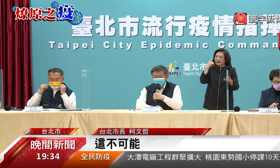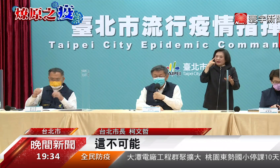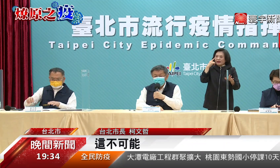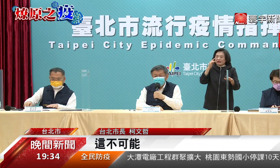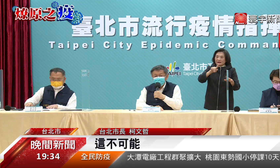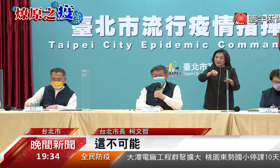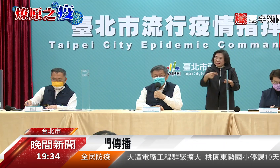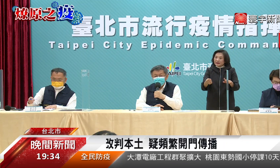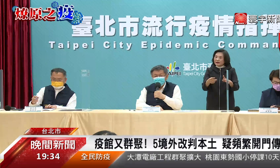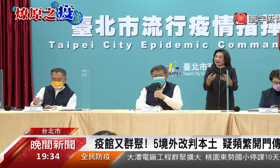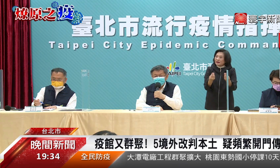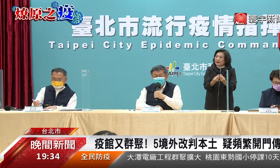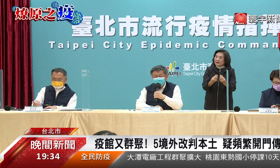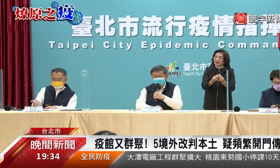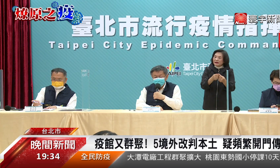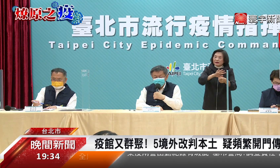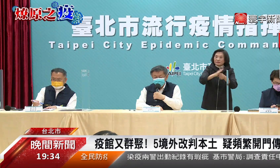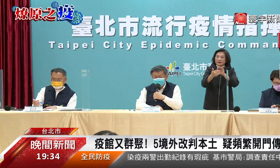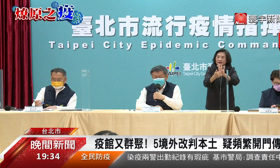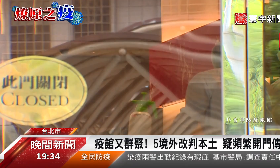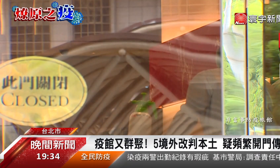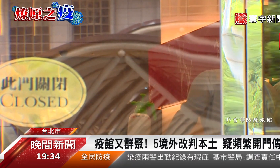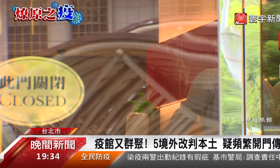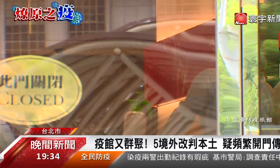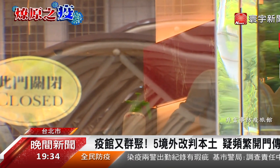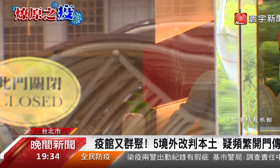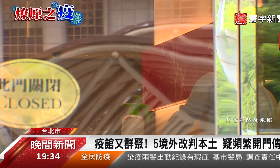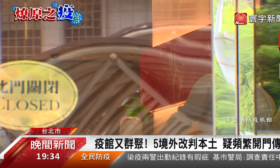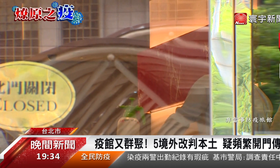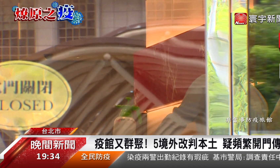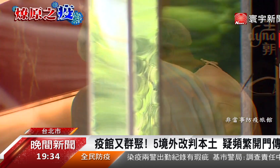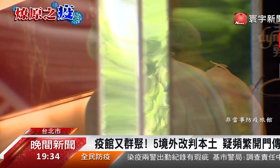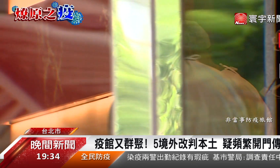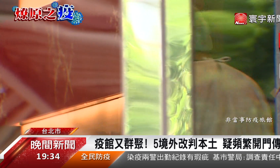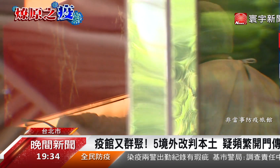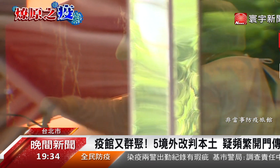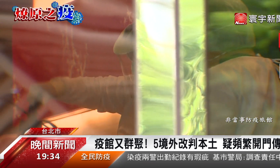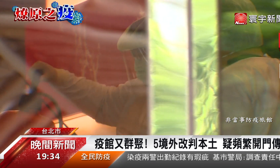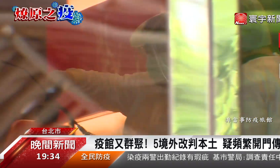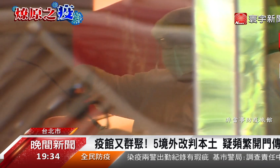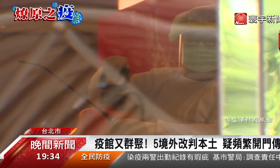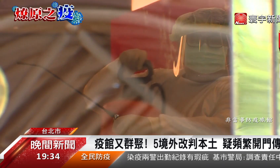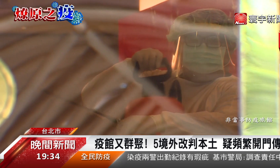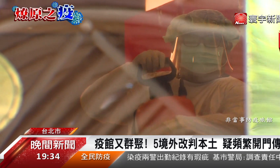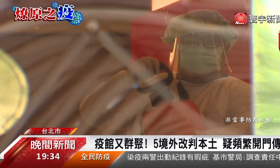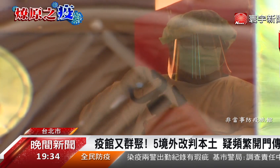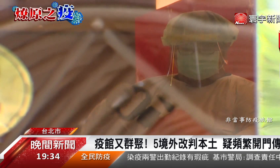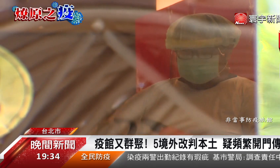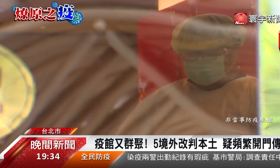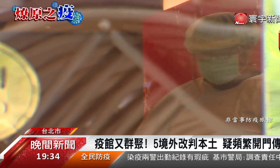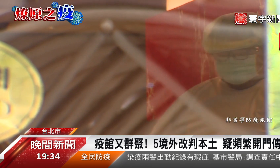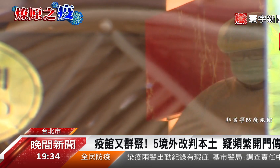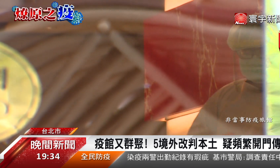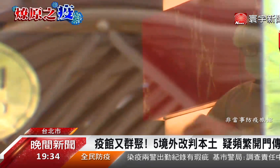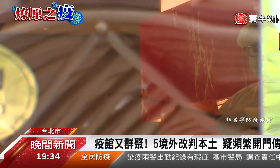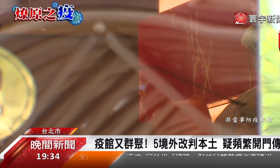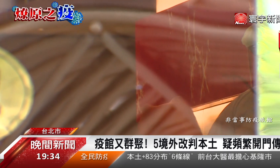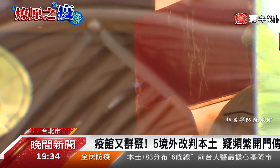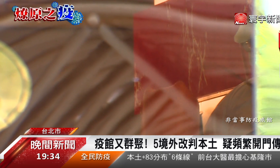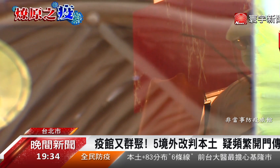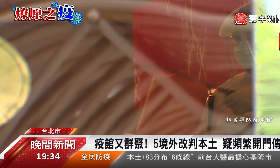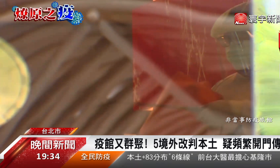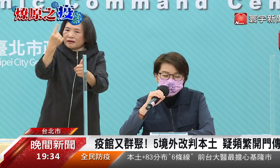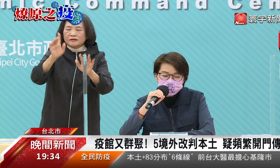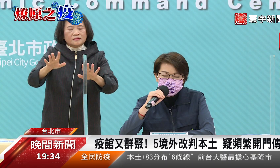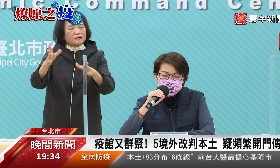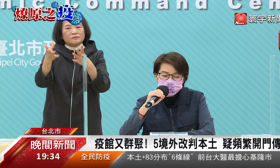能。 定调台湾再次进入社区感染，但北市中山区某防疫旅馆又出包，5例境外移入，改列本